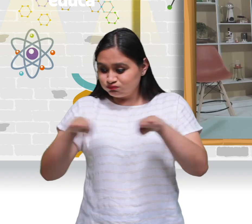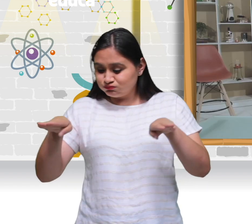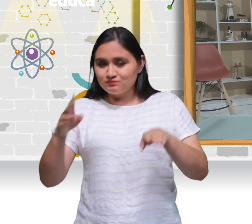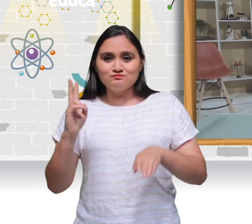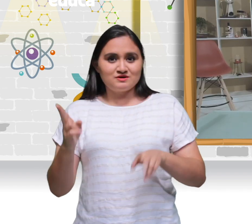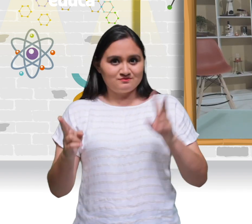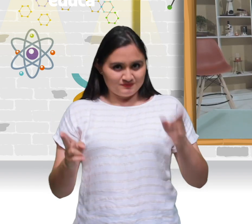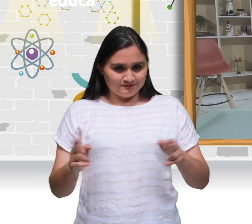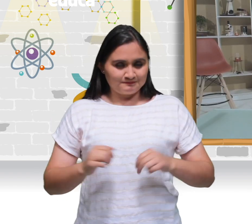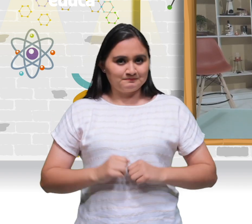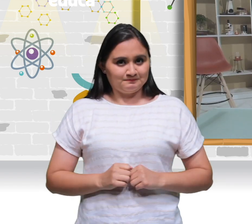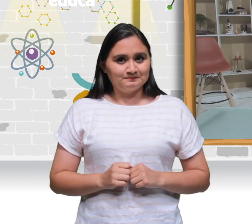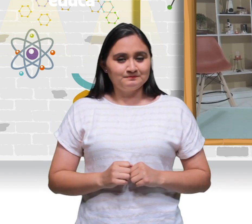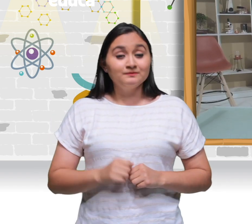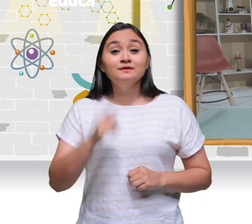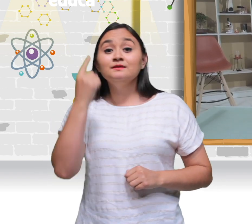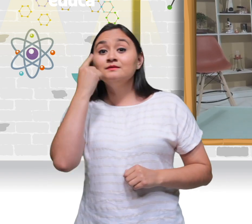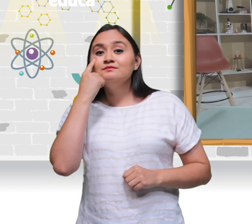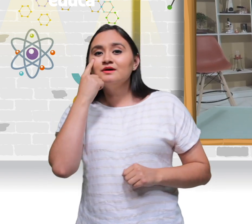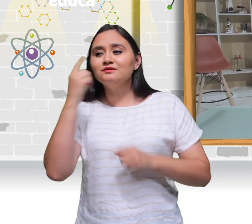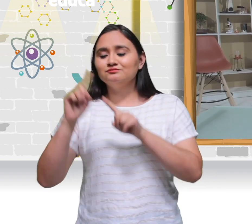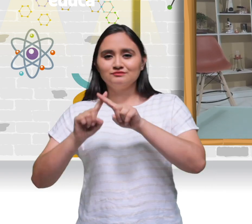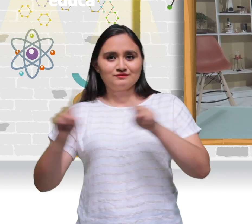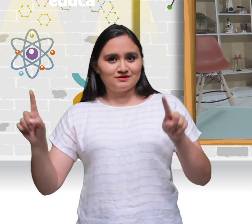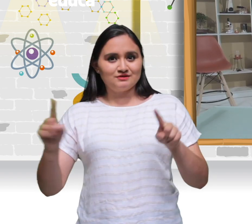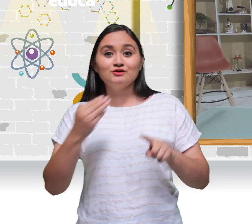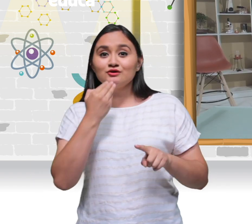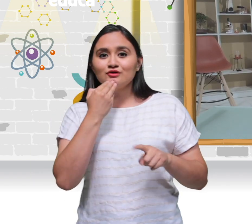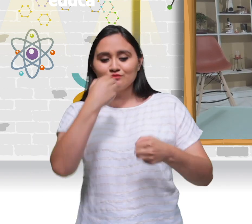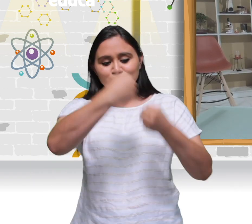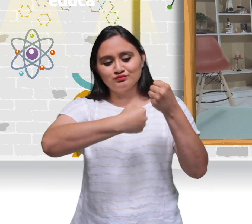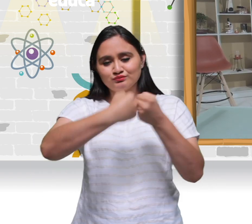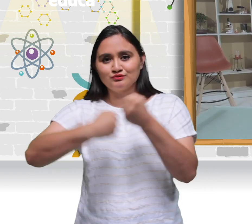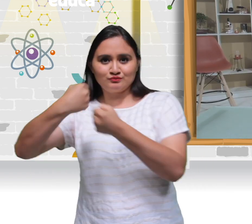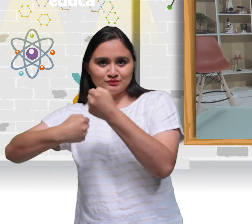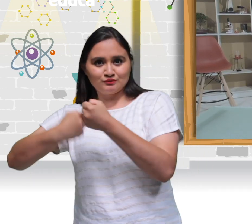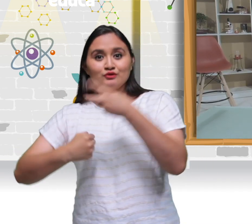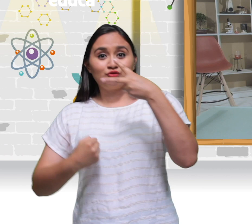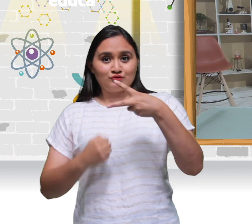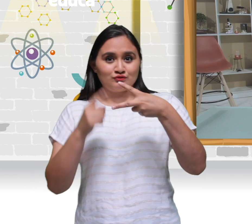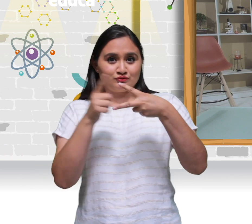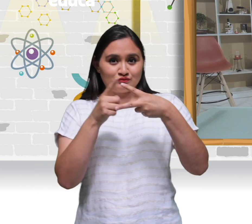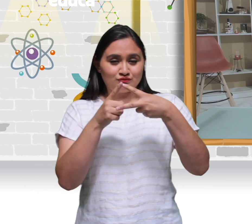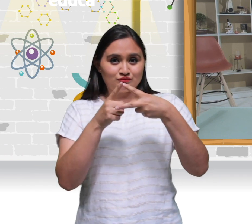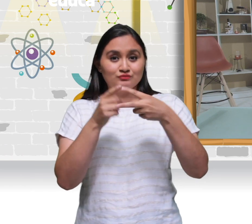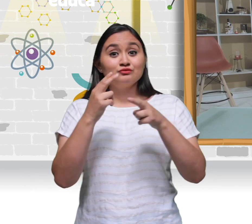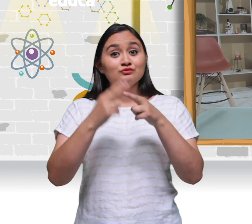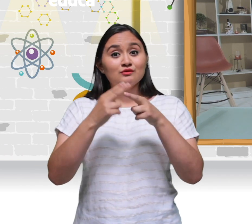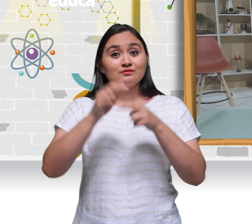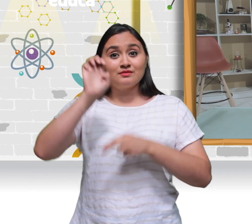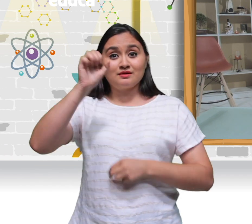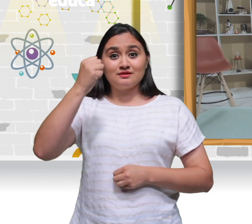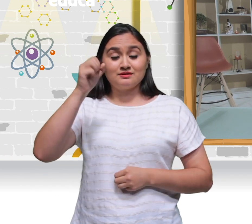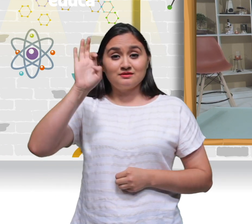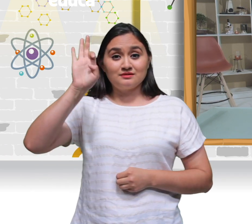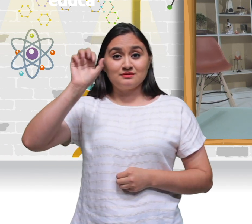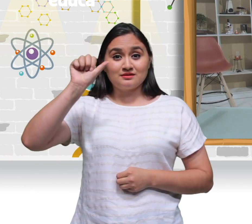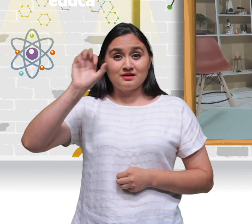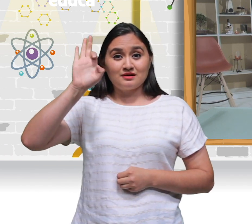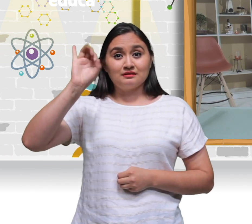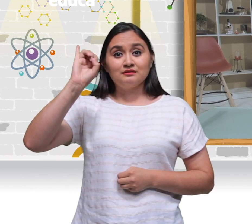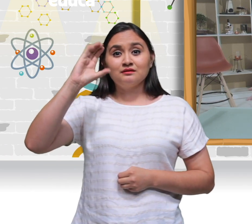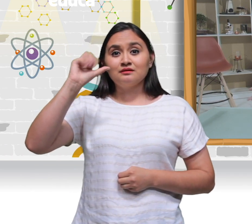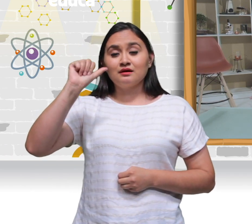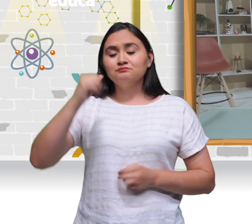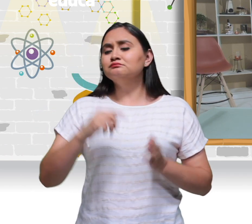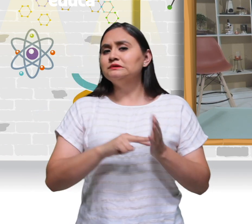cuerpo. Necesitamos diferenciar dos tipos de fricción. La primera es la fricción estática. La fricción estática, como su nombre lo